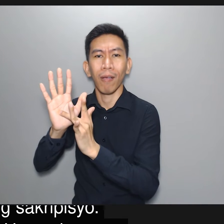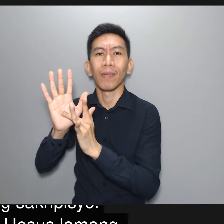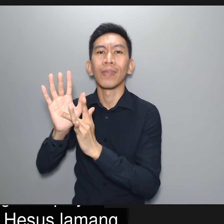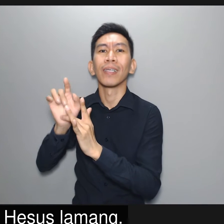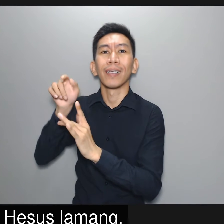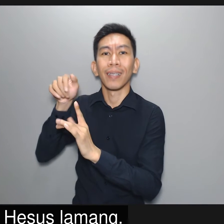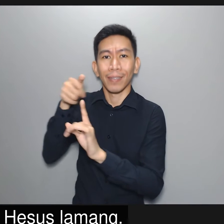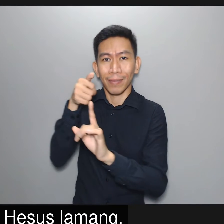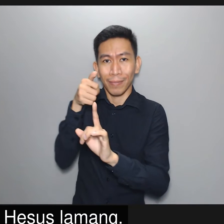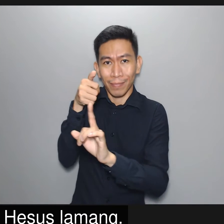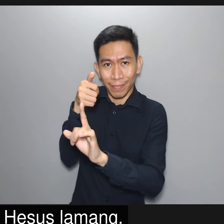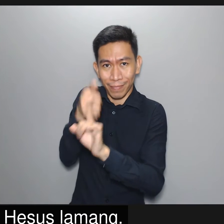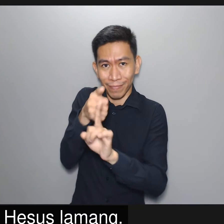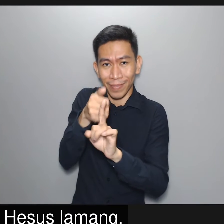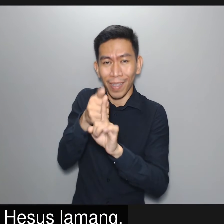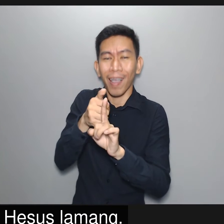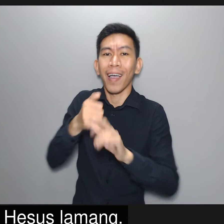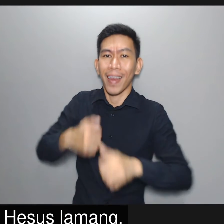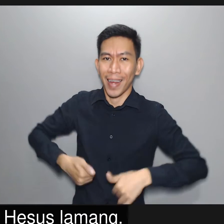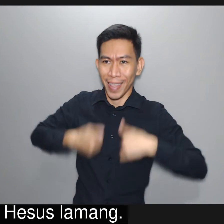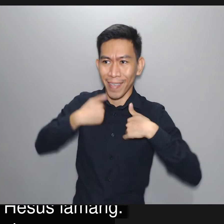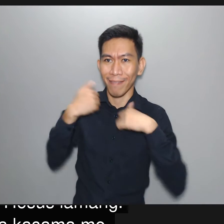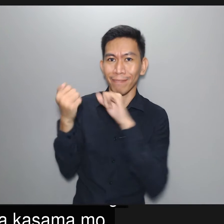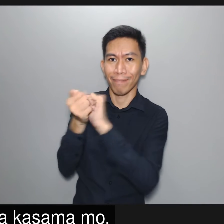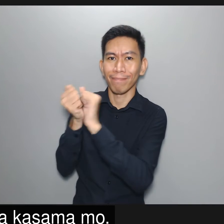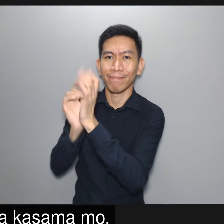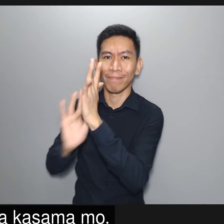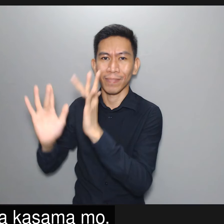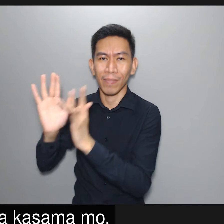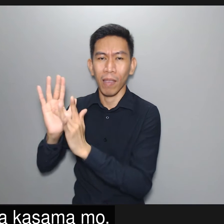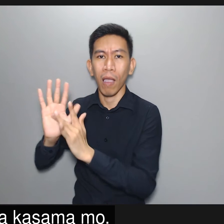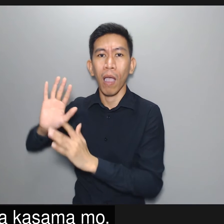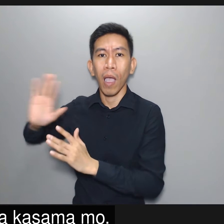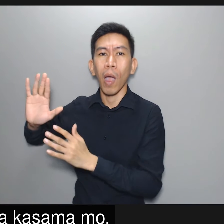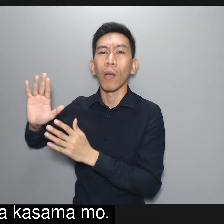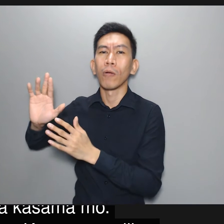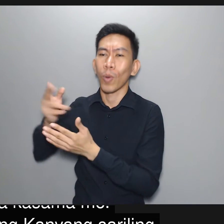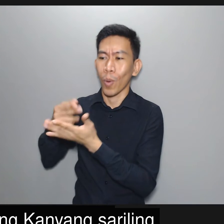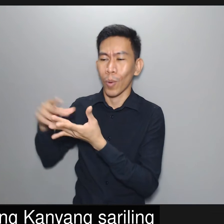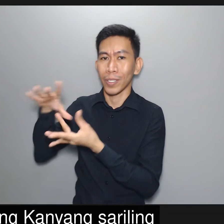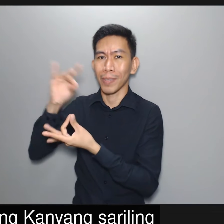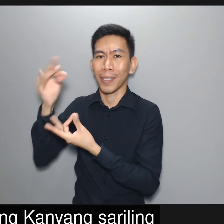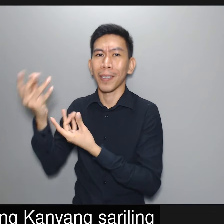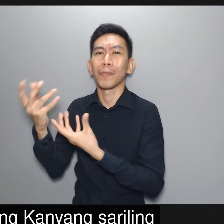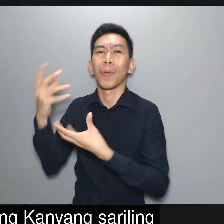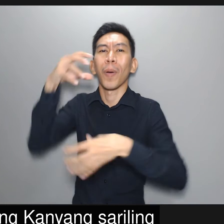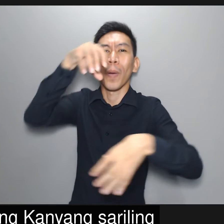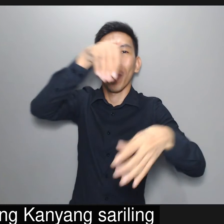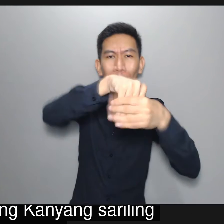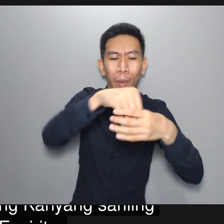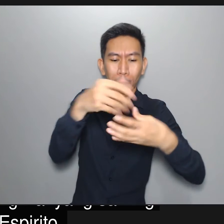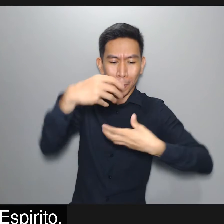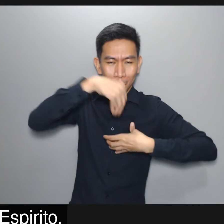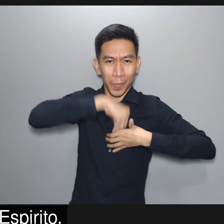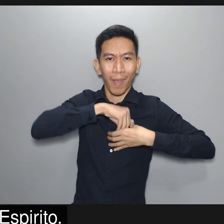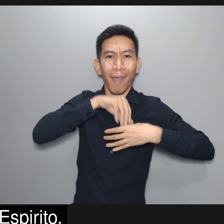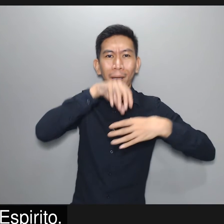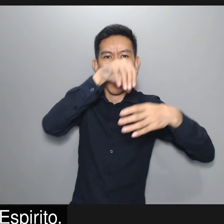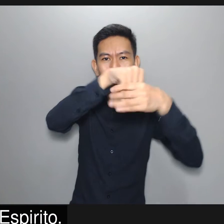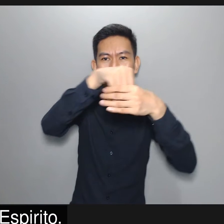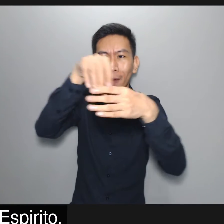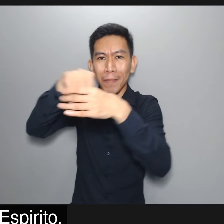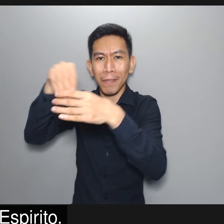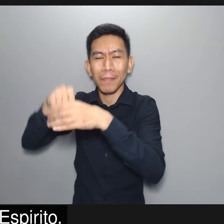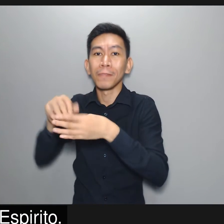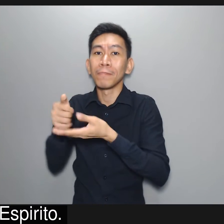mo. Ilalagay niya sa iyo ang kanyang sariling banal na espiritu. Tutulungan kanya na huwag nang gumawa